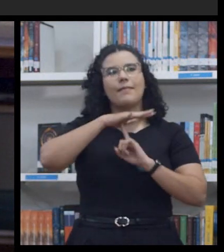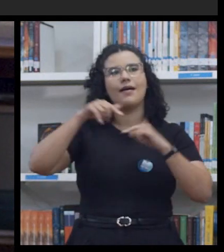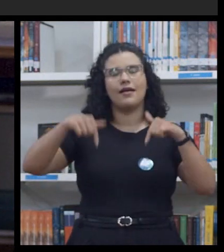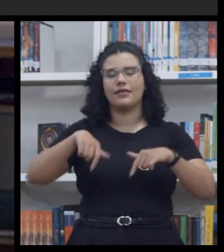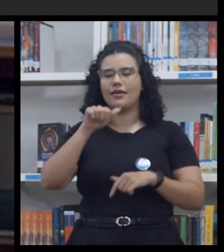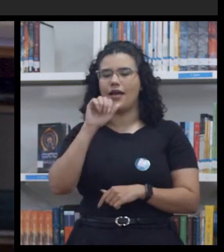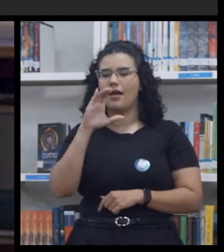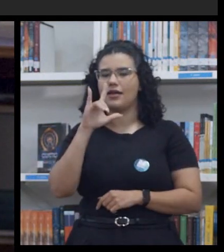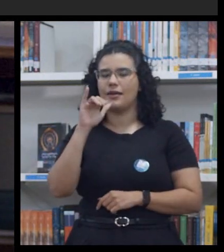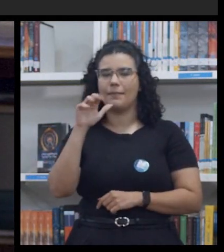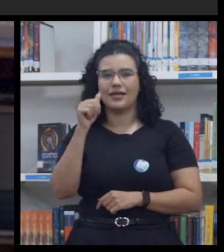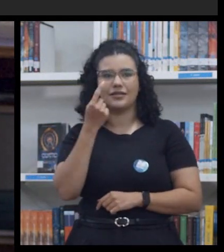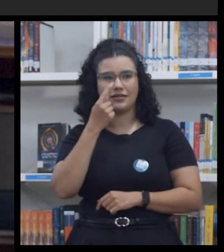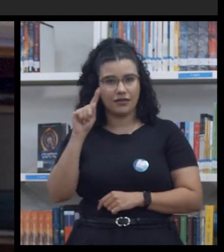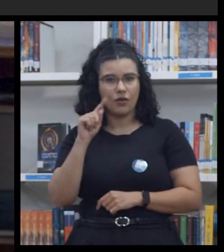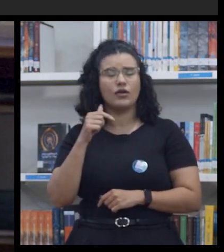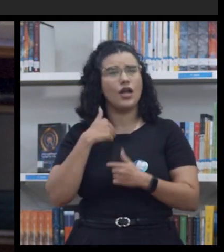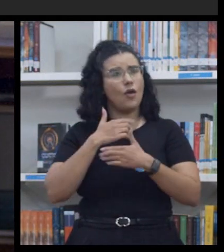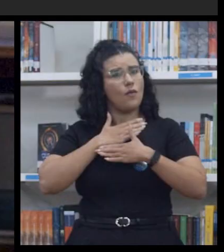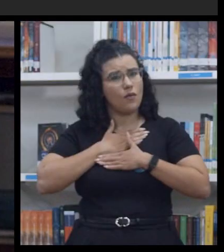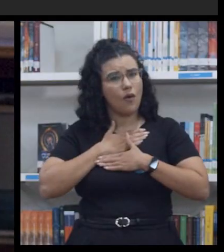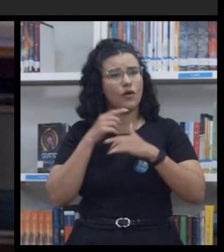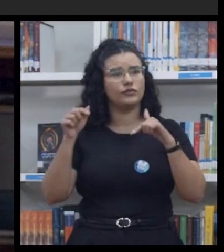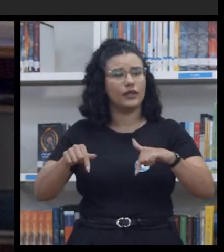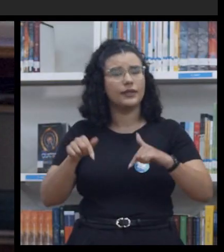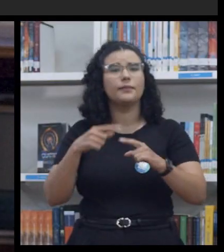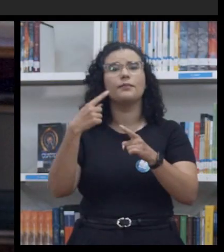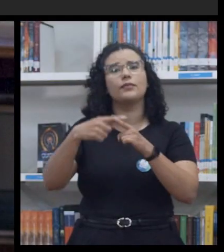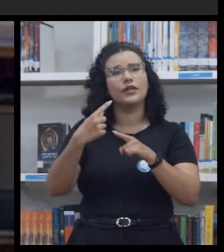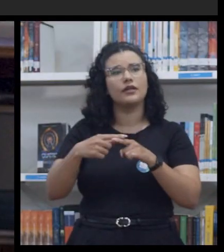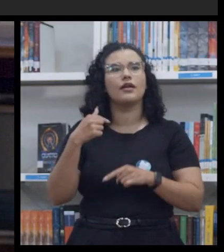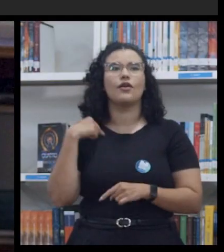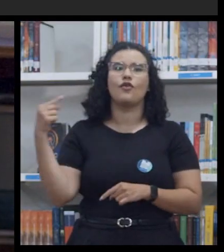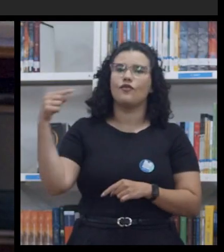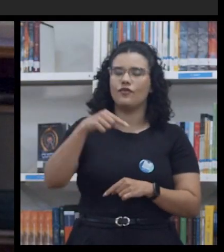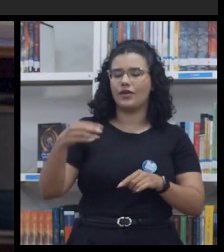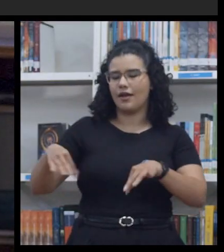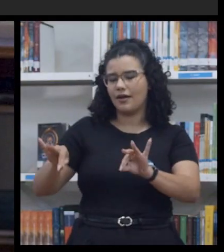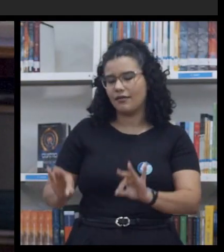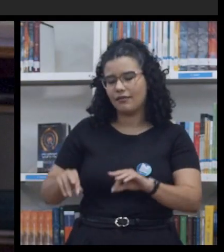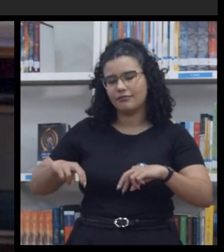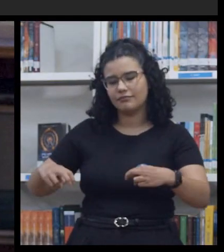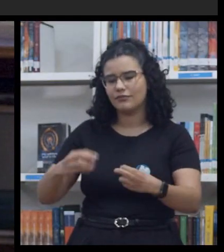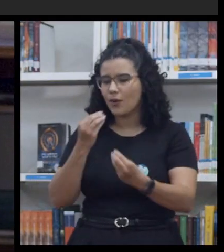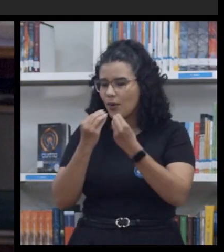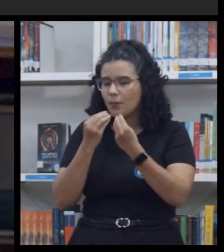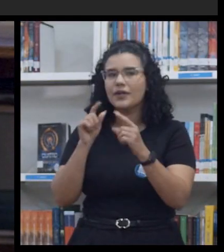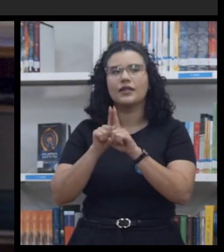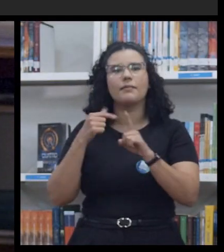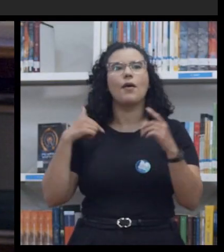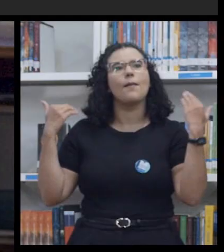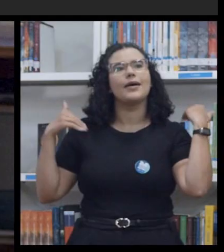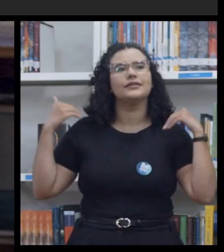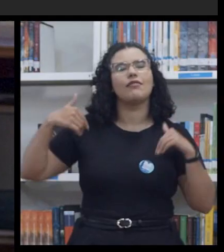Aclimação e gosto daqui porque eu vinha fazer piquenique, porque eu vinha fazer as caminhadas em volta